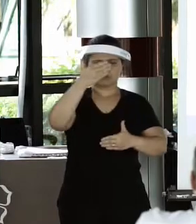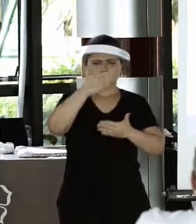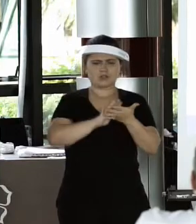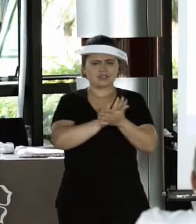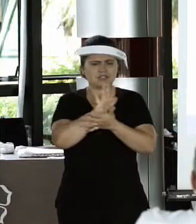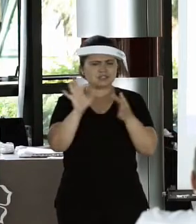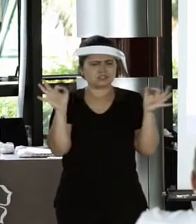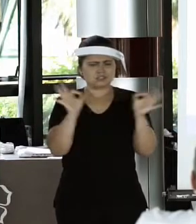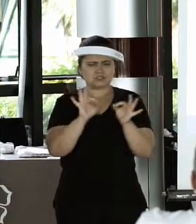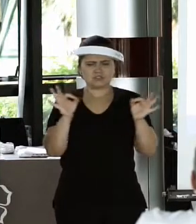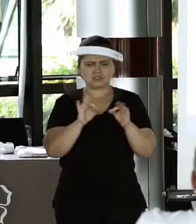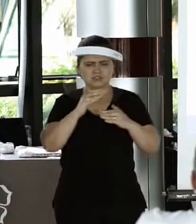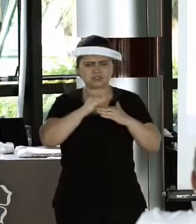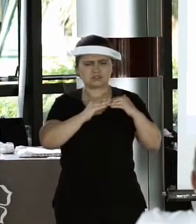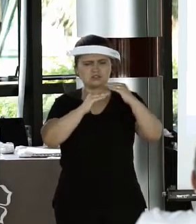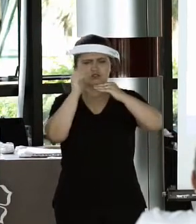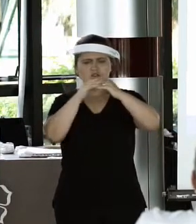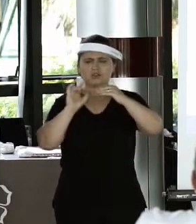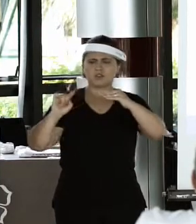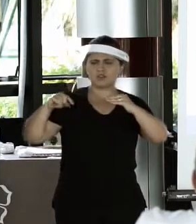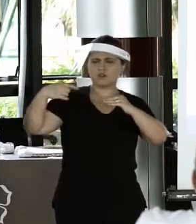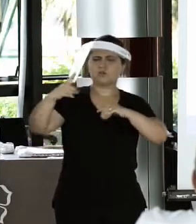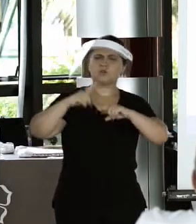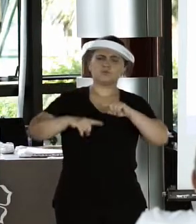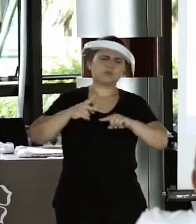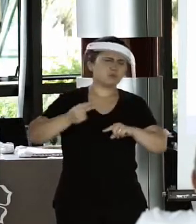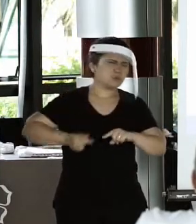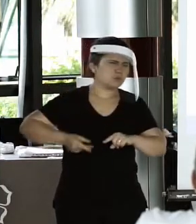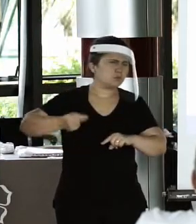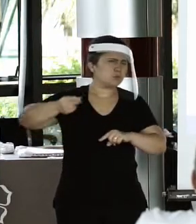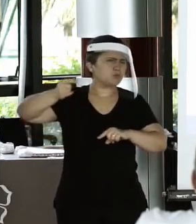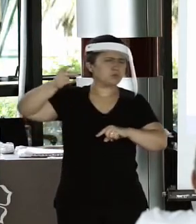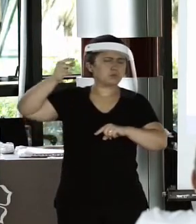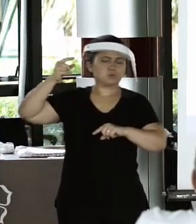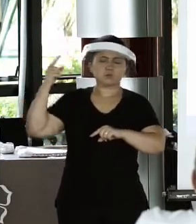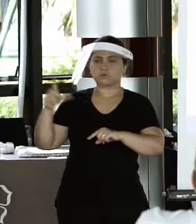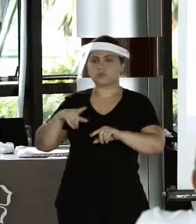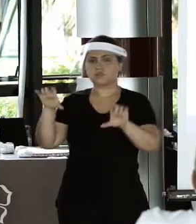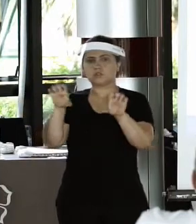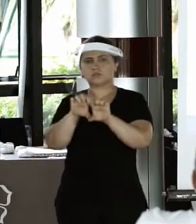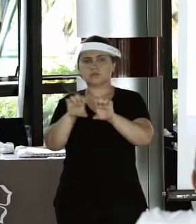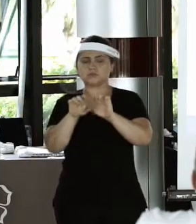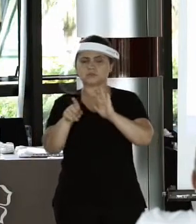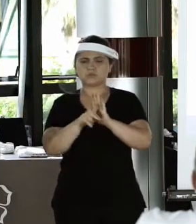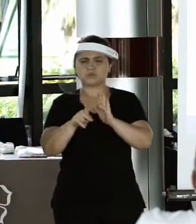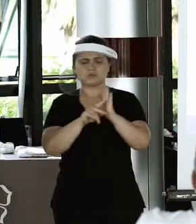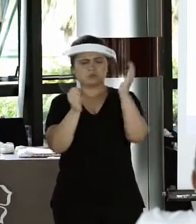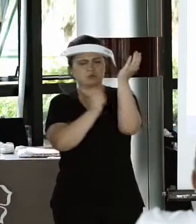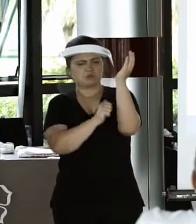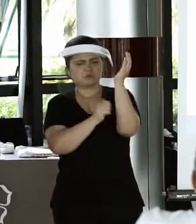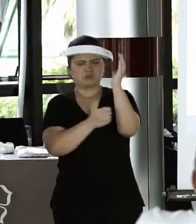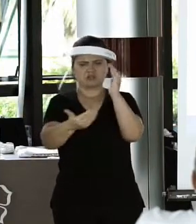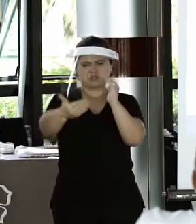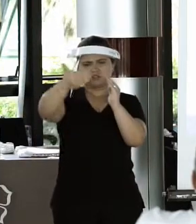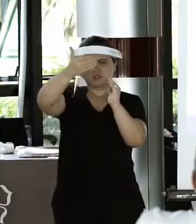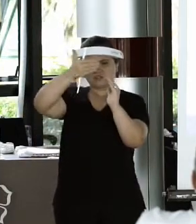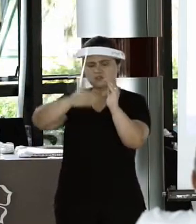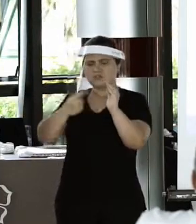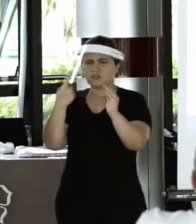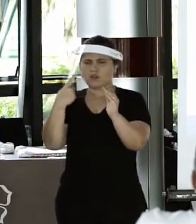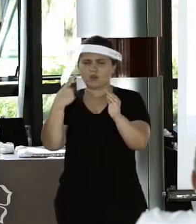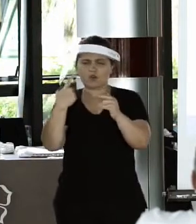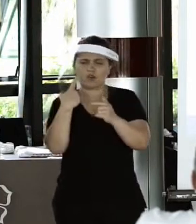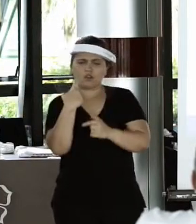alvenaria. São outros materiais muito antigos, e aí você tem uma estruturação de madeira internamente ali. Olha